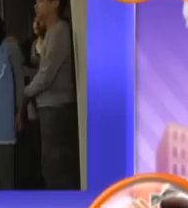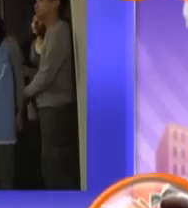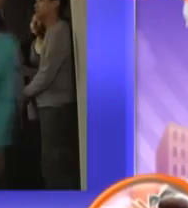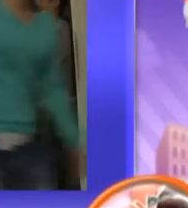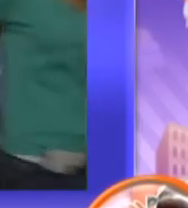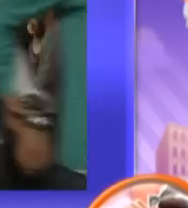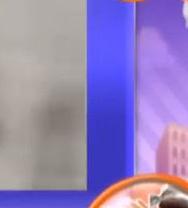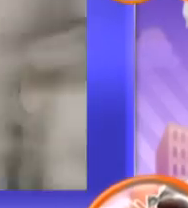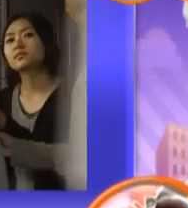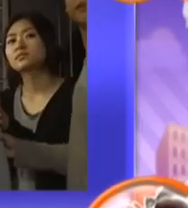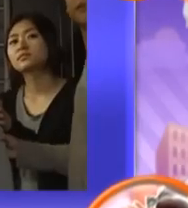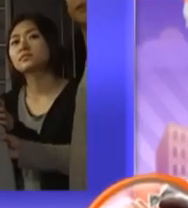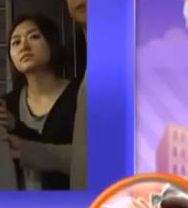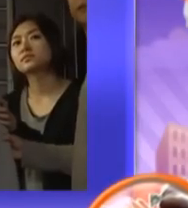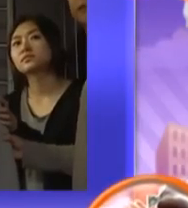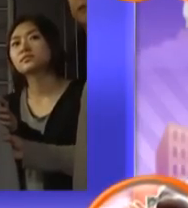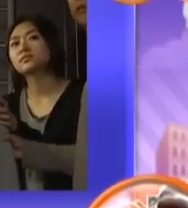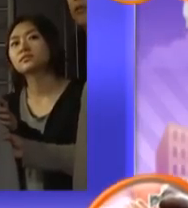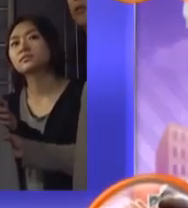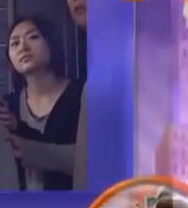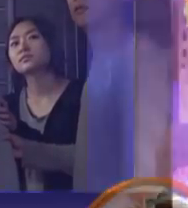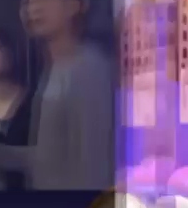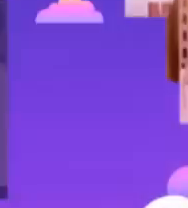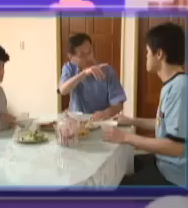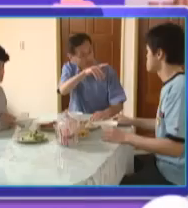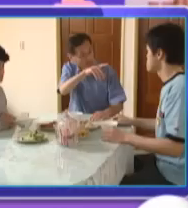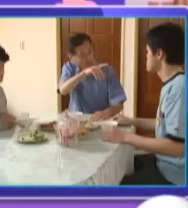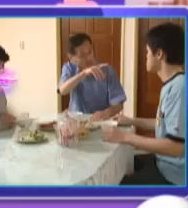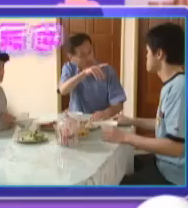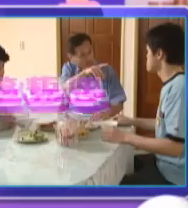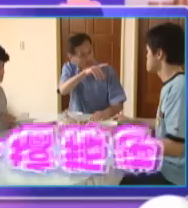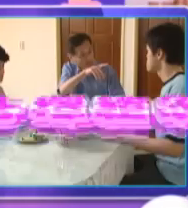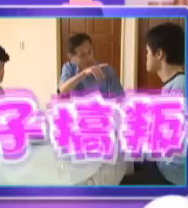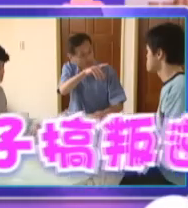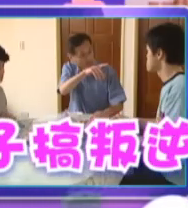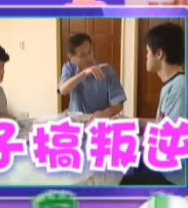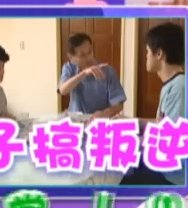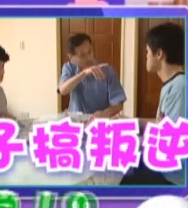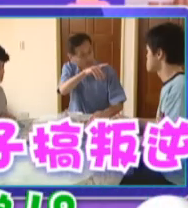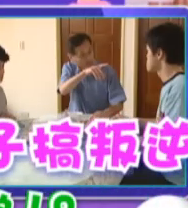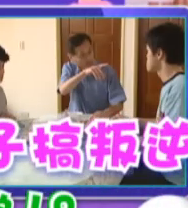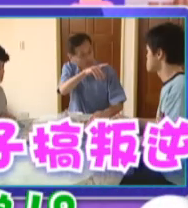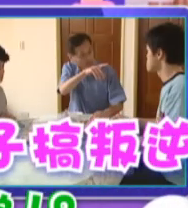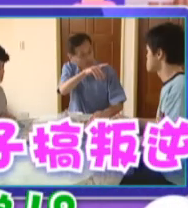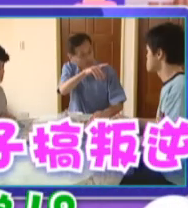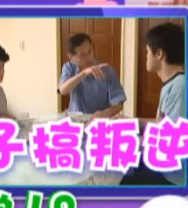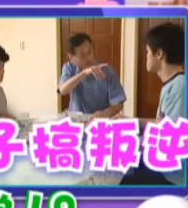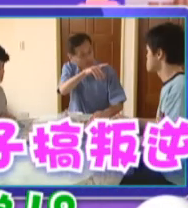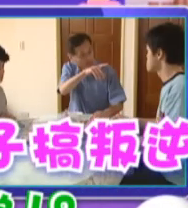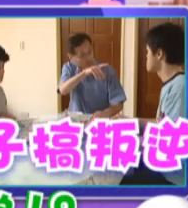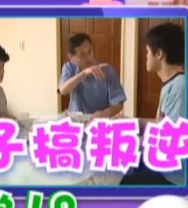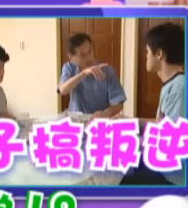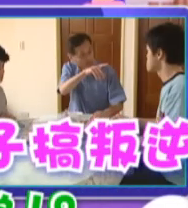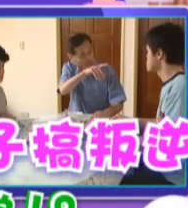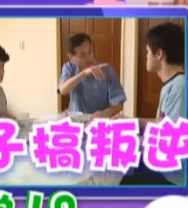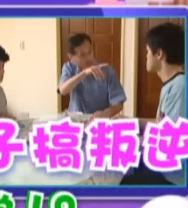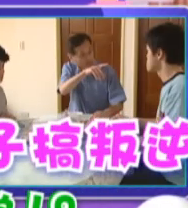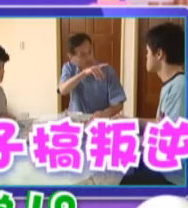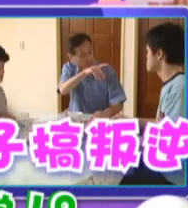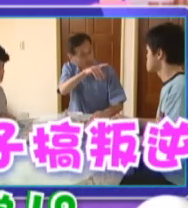得剑拔弩张呢？聋人父母和青春期的听人孩子在沟通上会不会更困难呢？